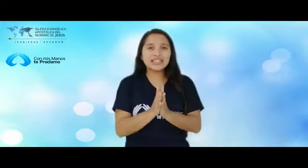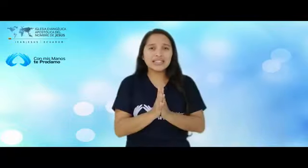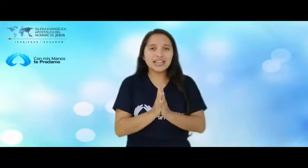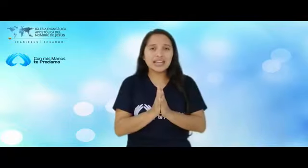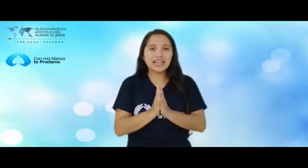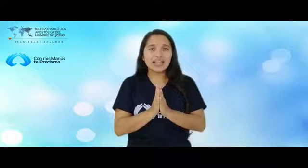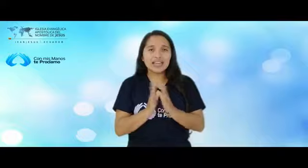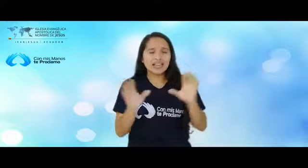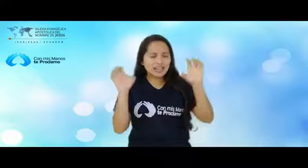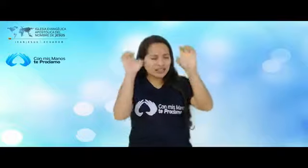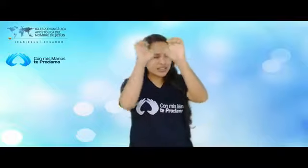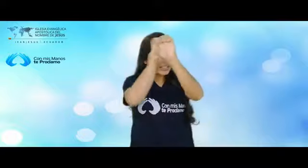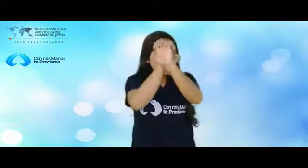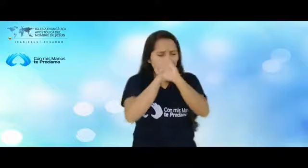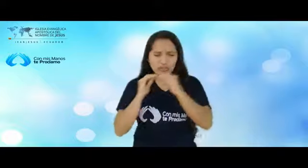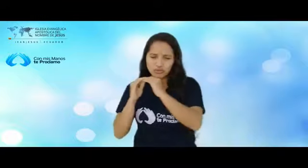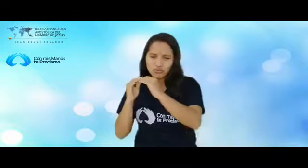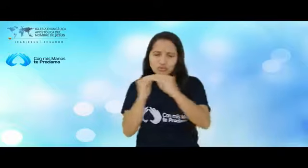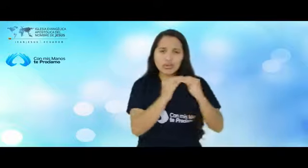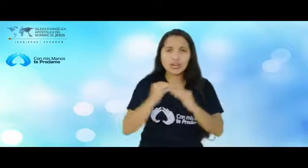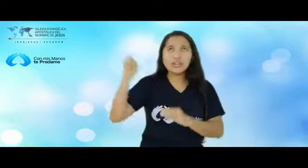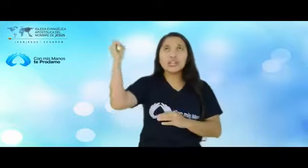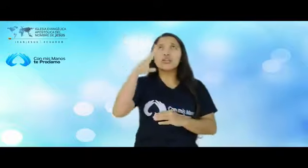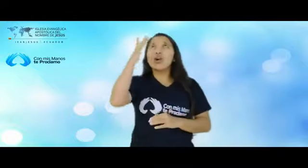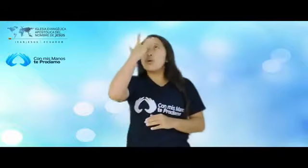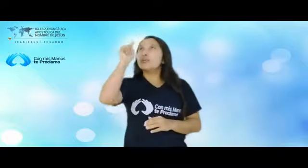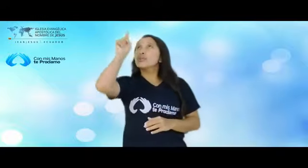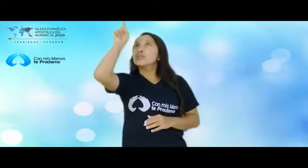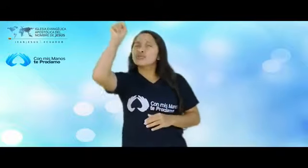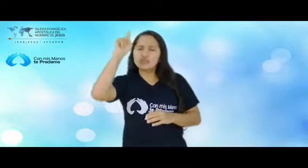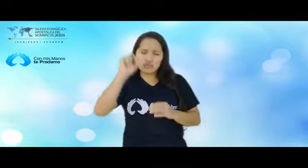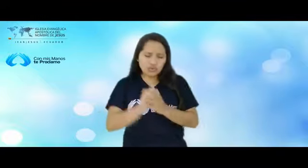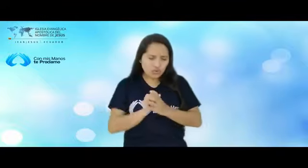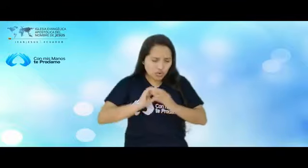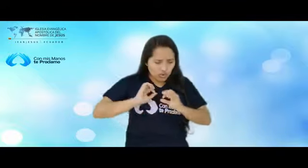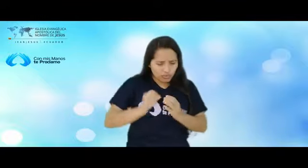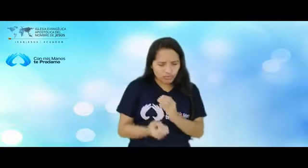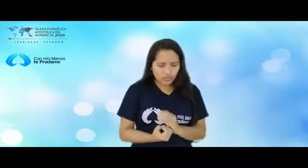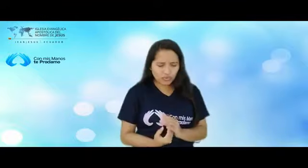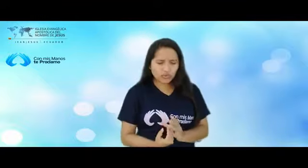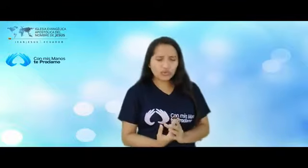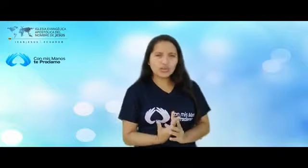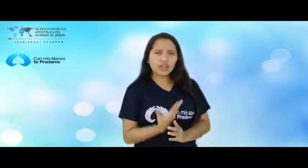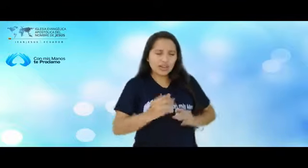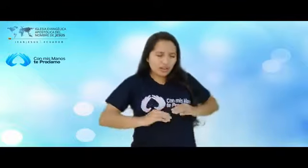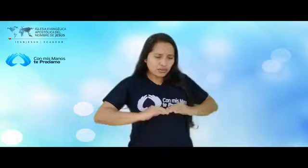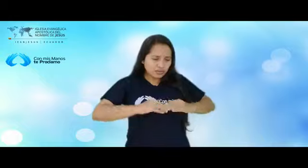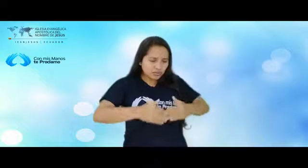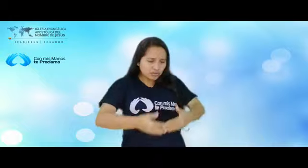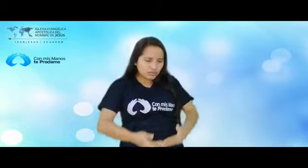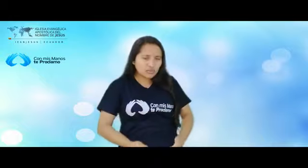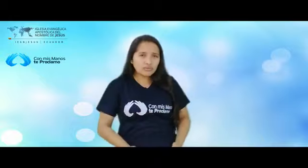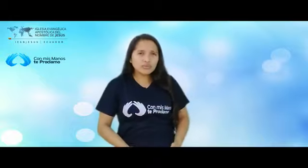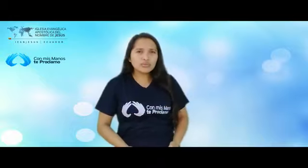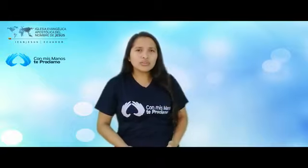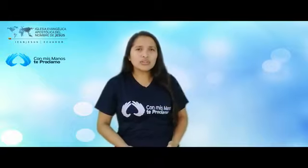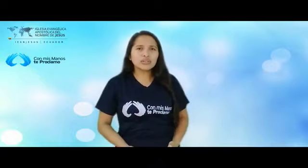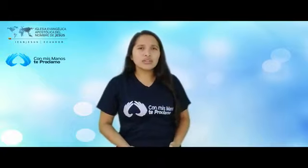Porque tú me formaste, tú formaste mis entrañas, tú me hiciste en el vientre de mi